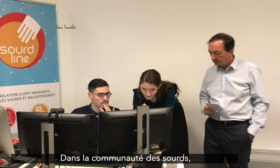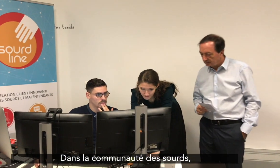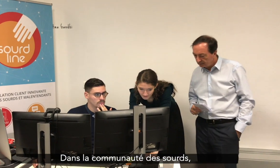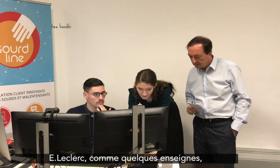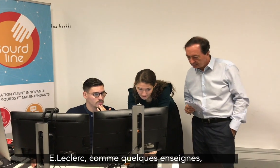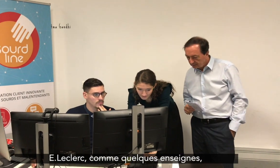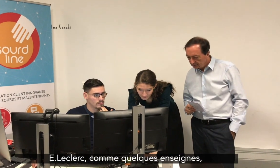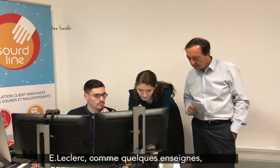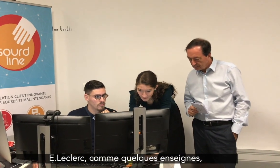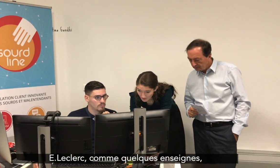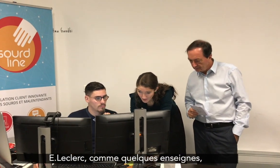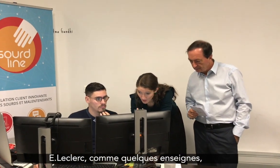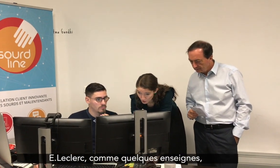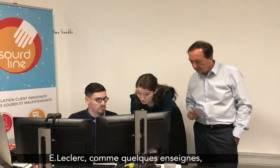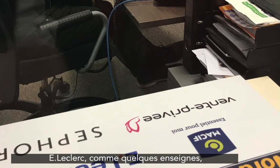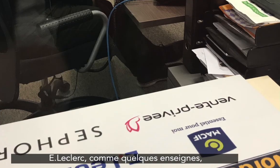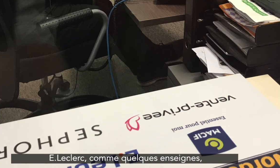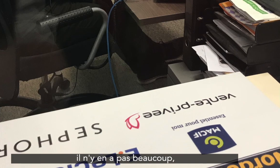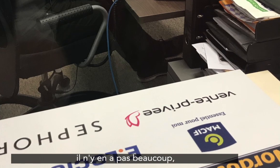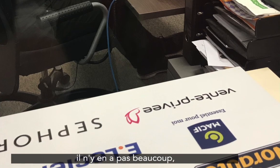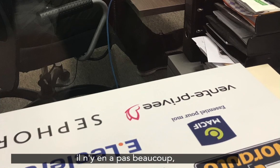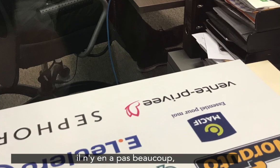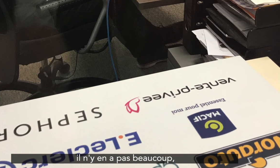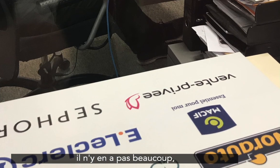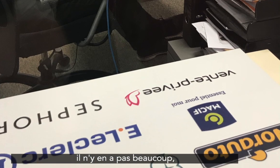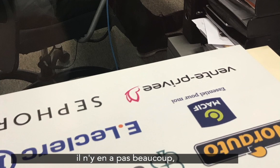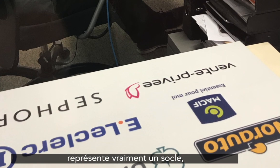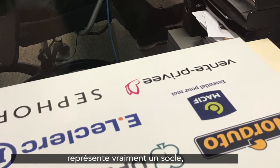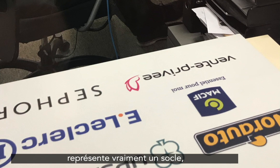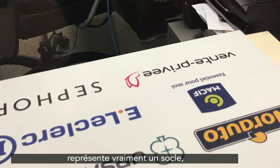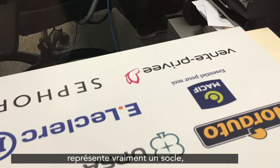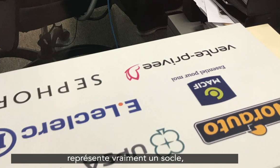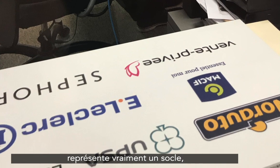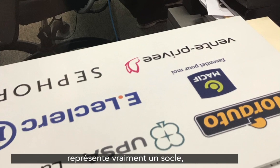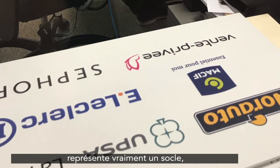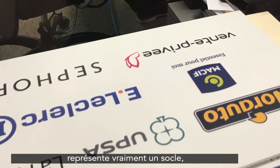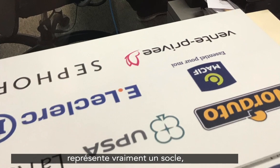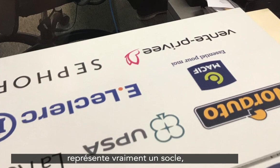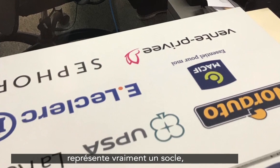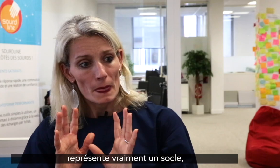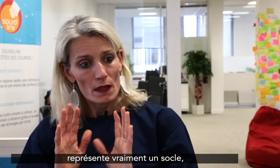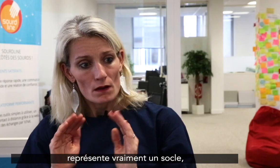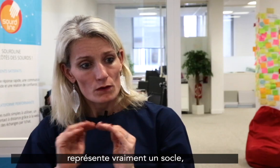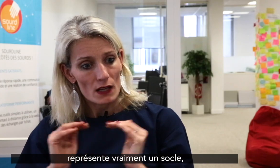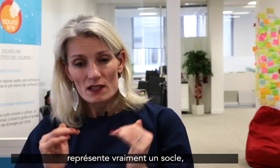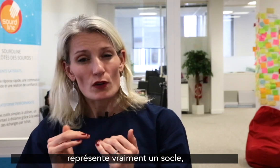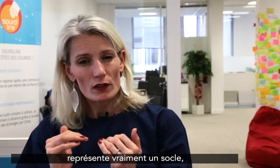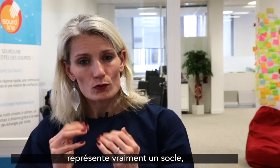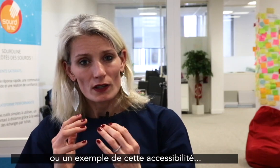sourds, Leclerc, comme quelques enseignes, il n'a pas beaucoup, ou représente vraiment un socle ou